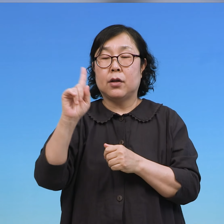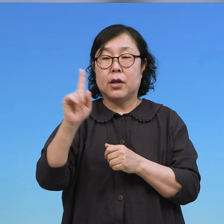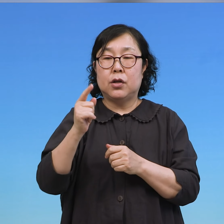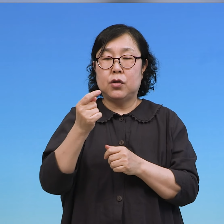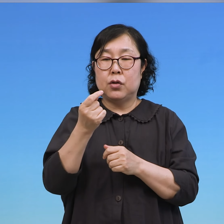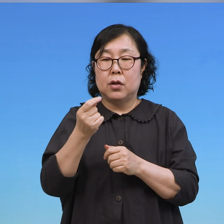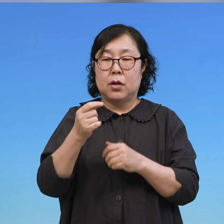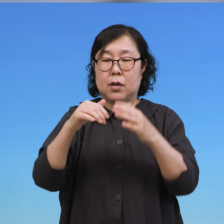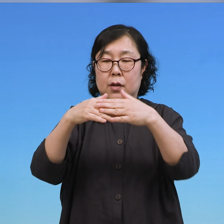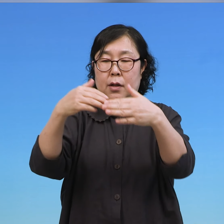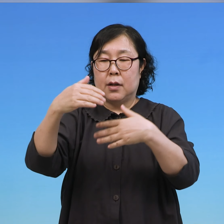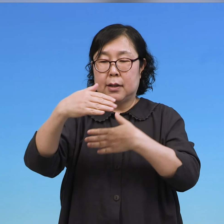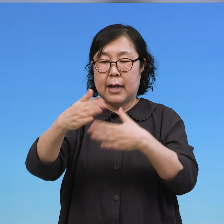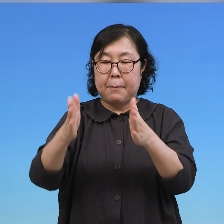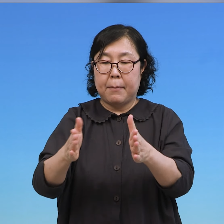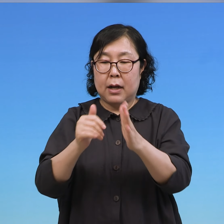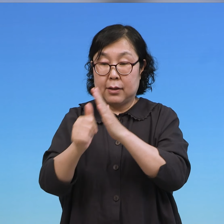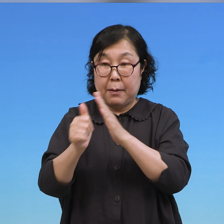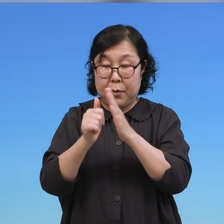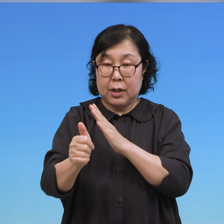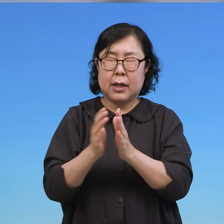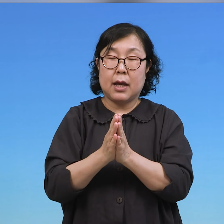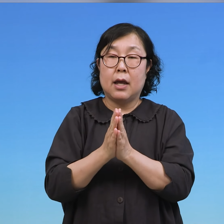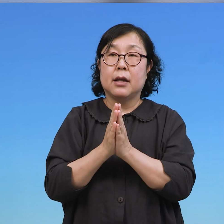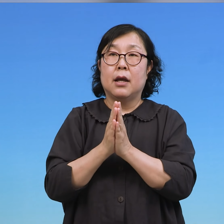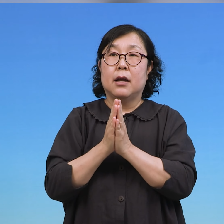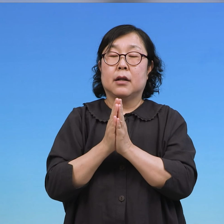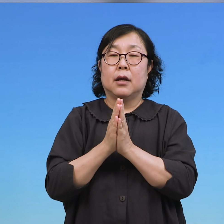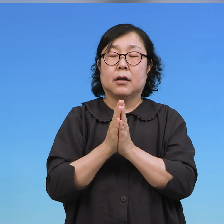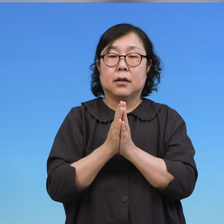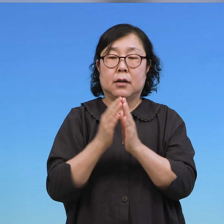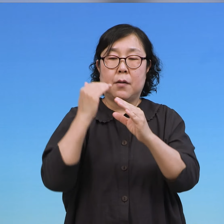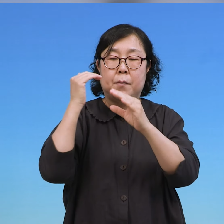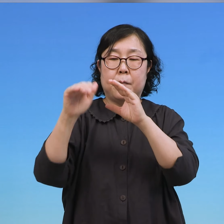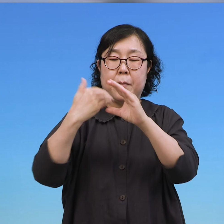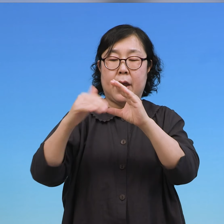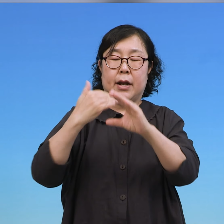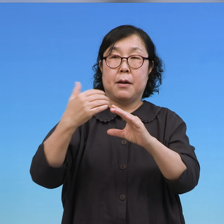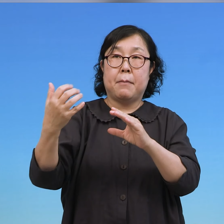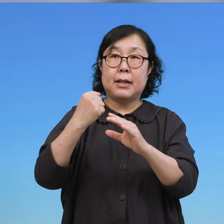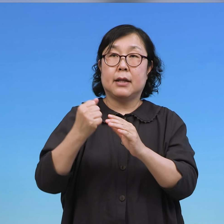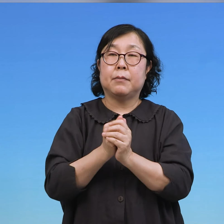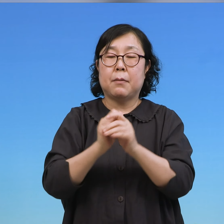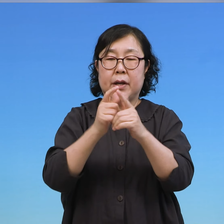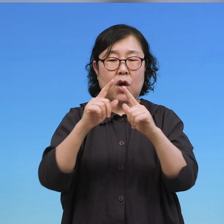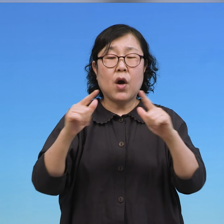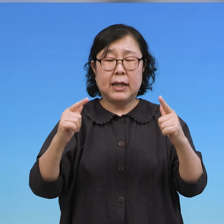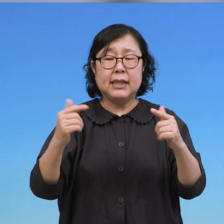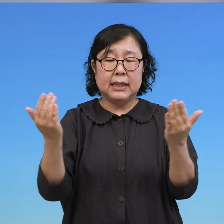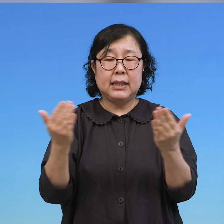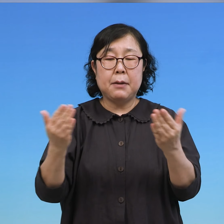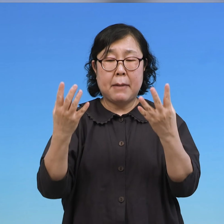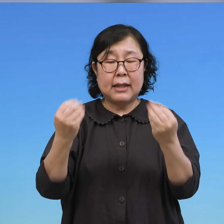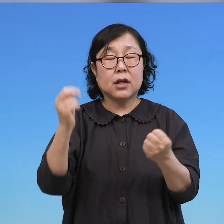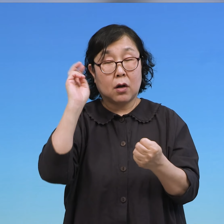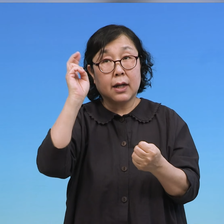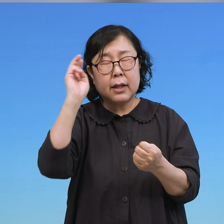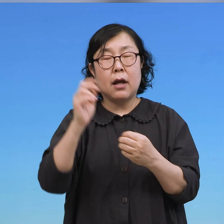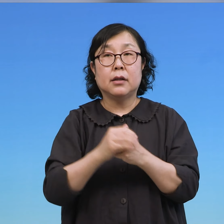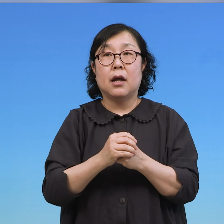순장님에게 메일이 왔습니다. 이게 뭐 29개나 되다 보니까 뭐 이런저런 뭐 사연도 생기고 뭐 복잡한 일이 생기지